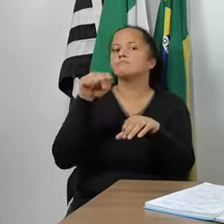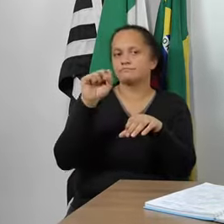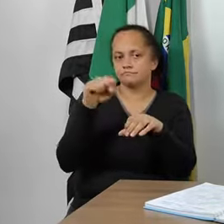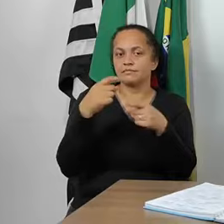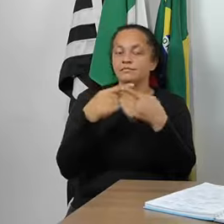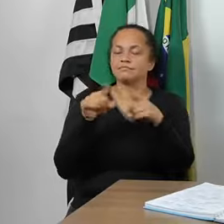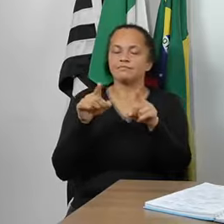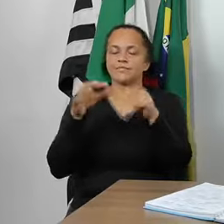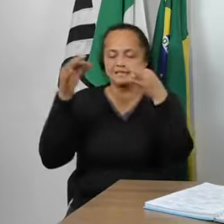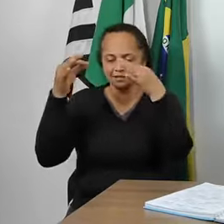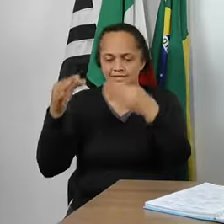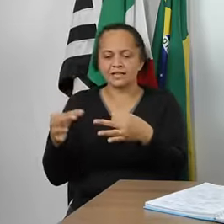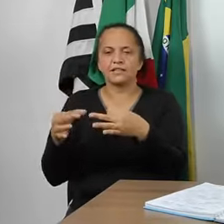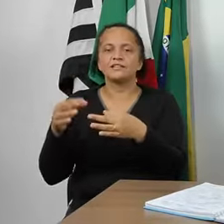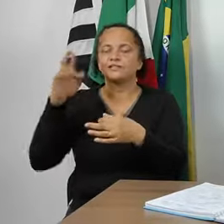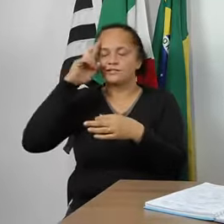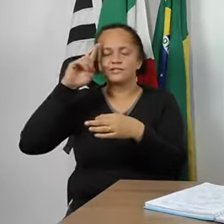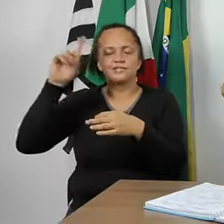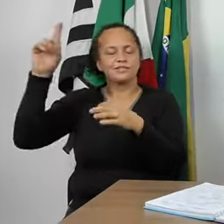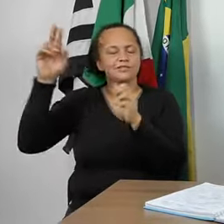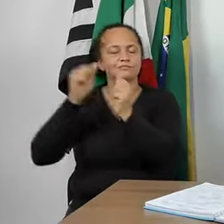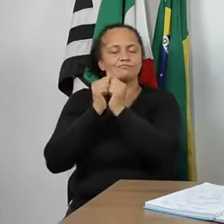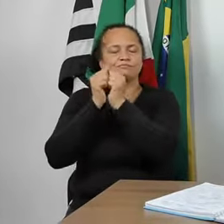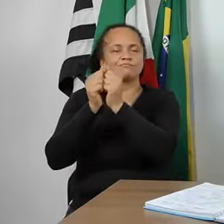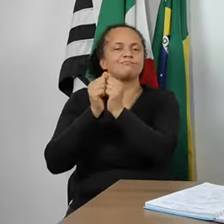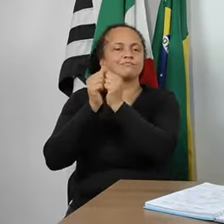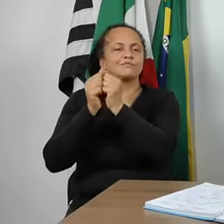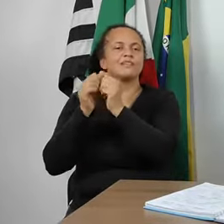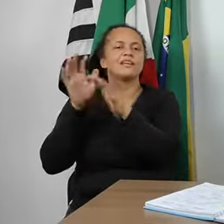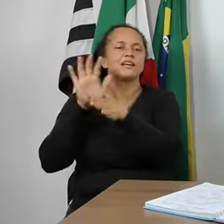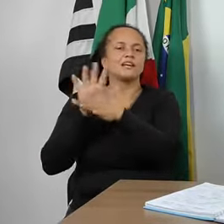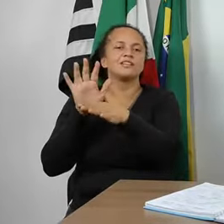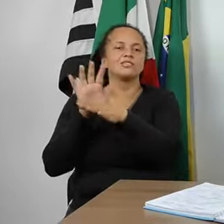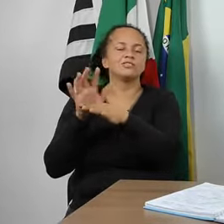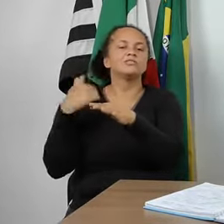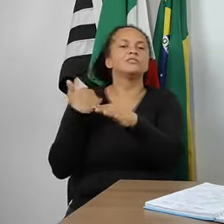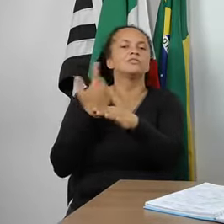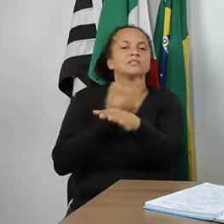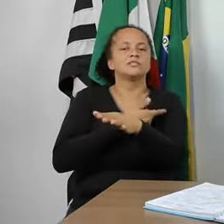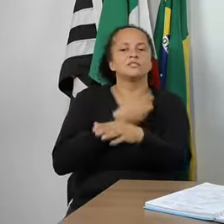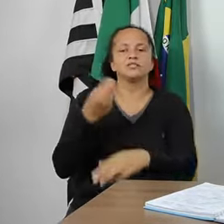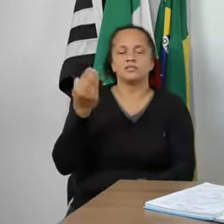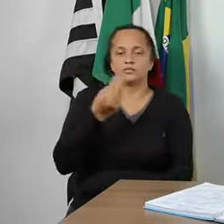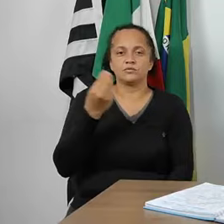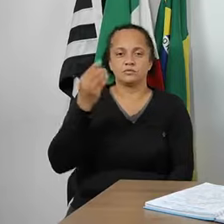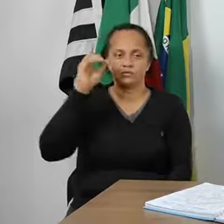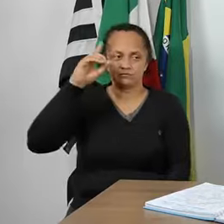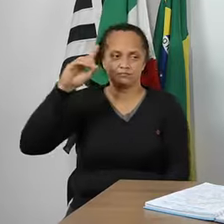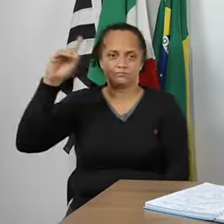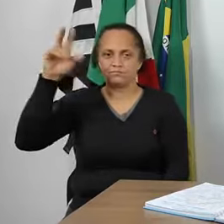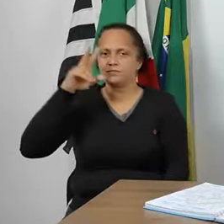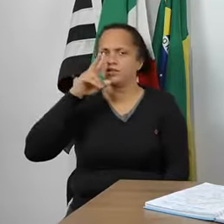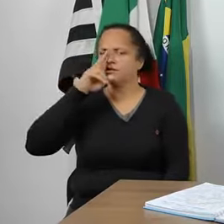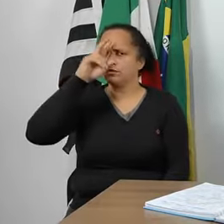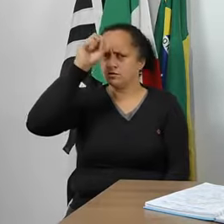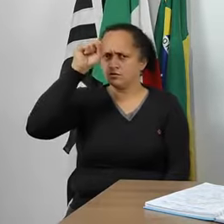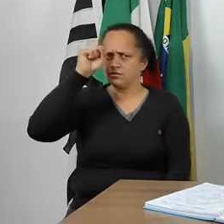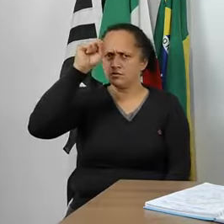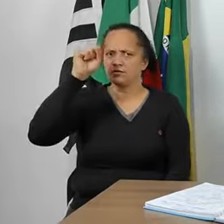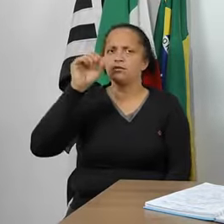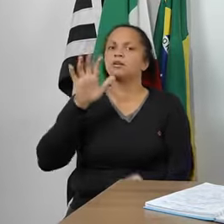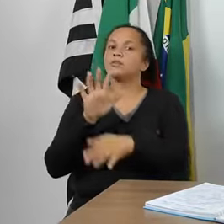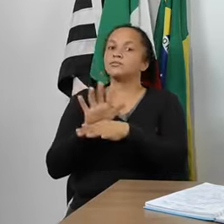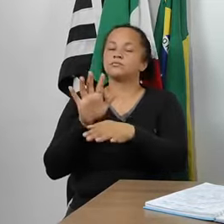ajuda. Quando a gente toma uma firme decisão, Ele pega junto com a gente e nós podemos prosseguir e avançar. Eu quero encerrar